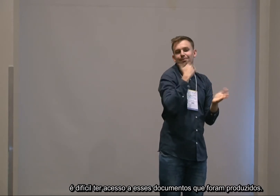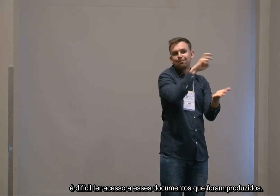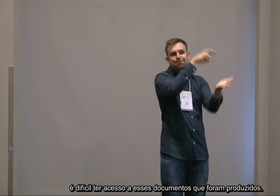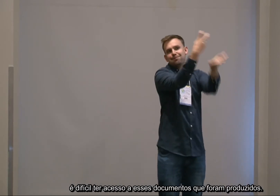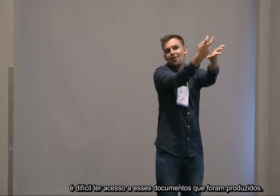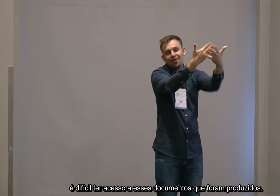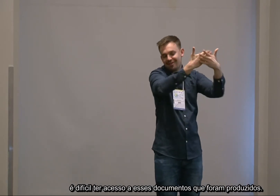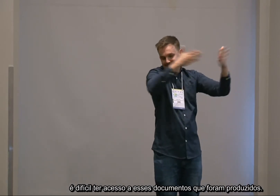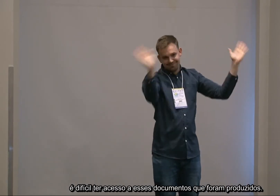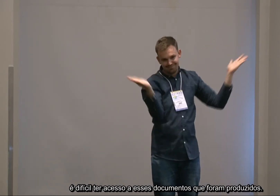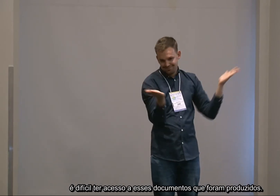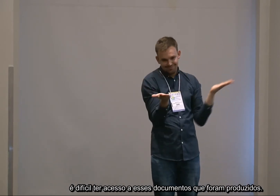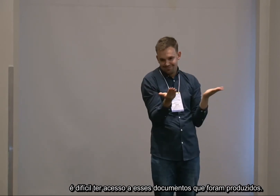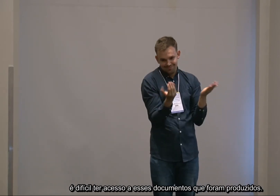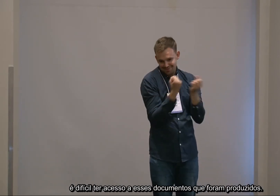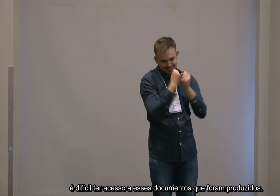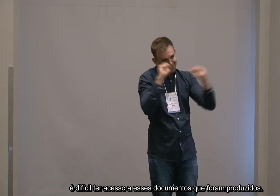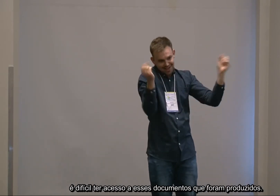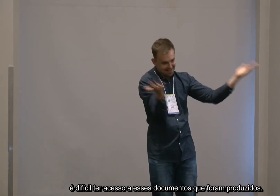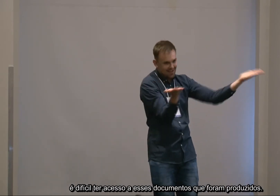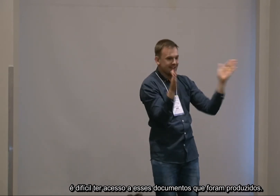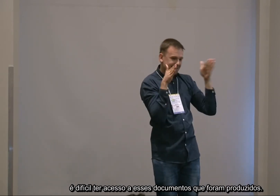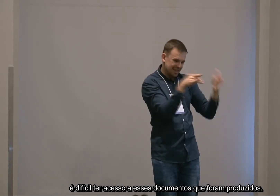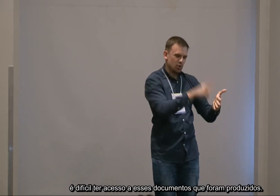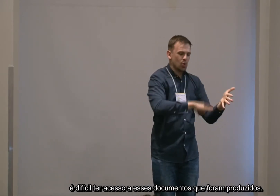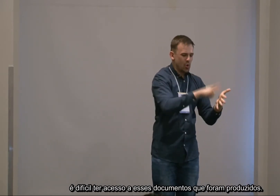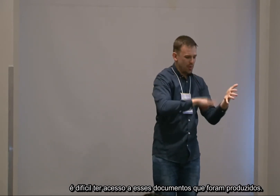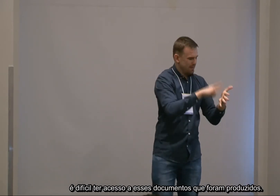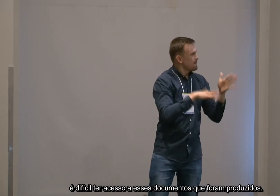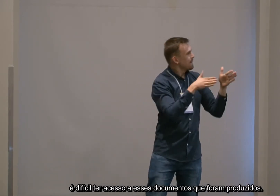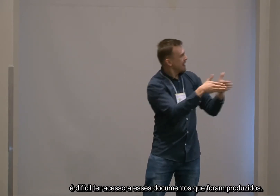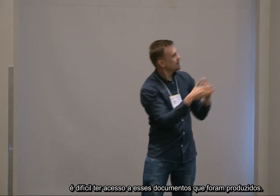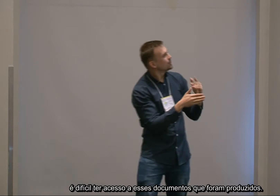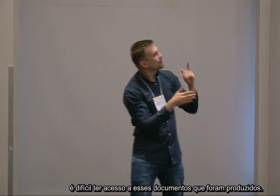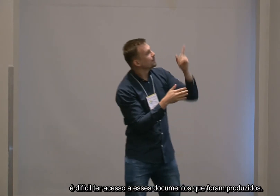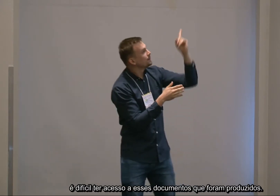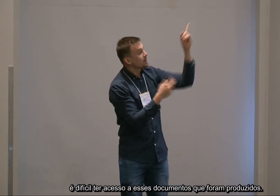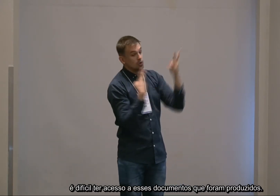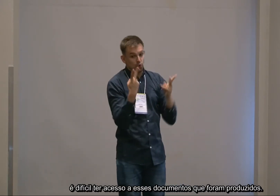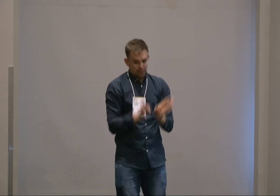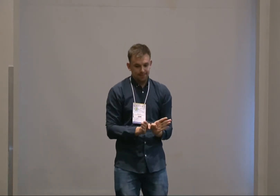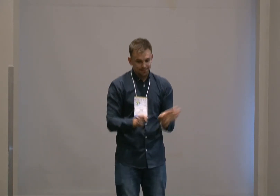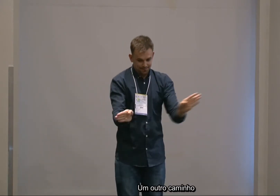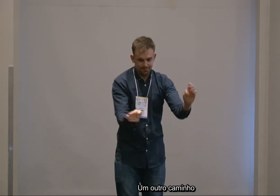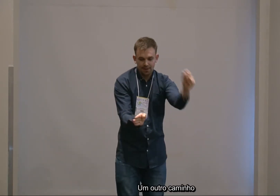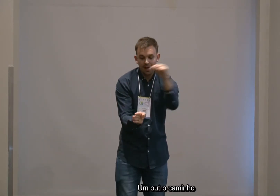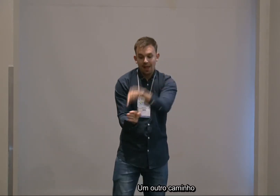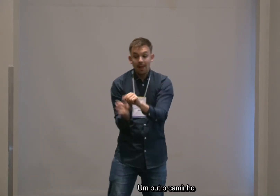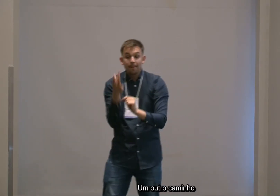é difícil ter acesso às pessoas ter acesso a esses documentos que foram produzidos um outro caminho